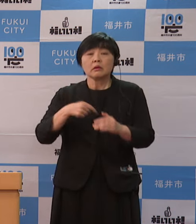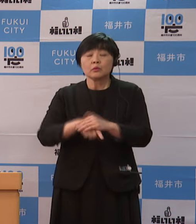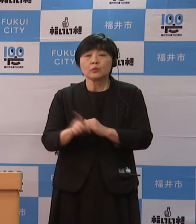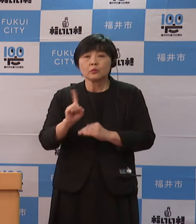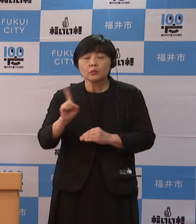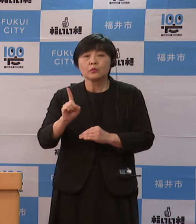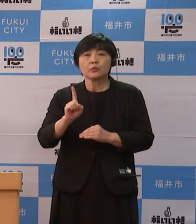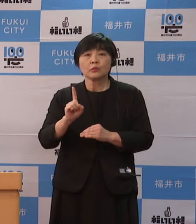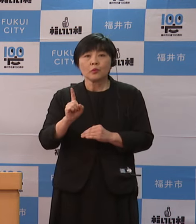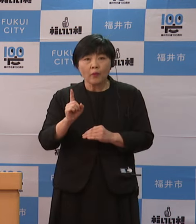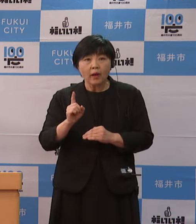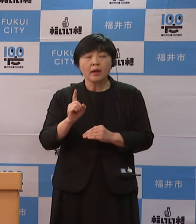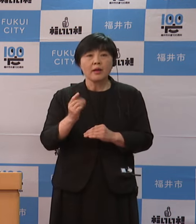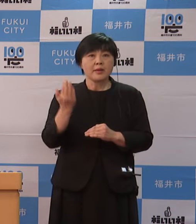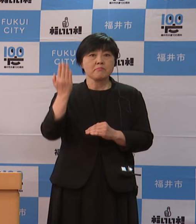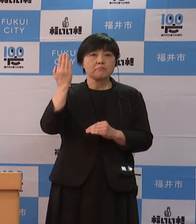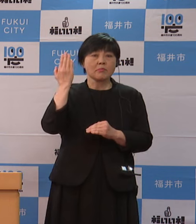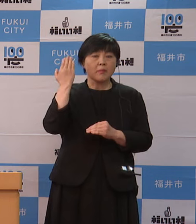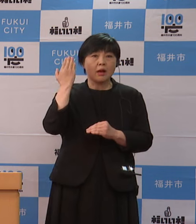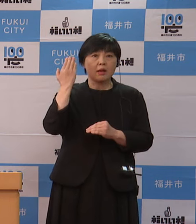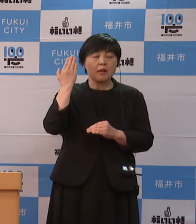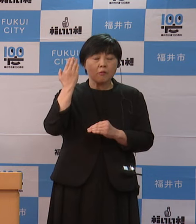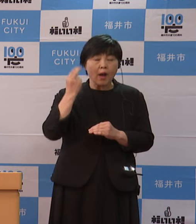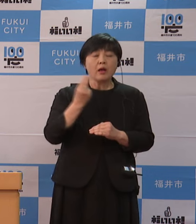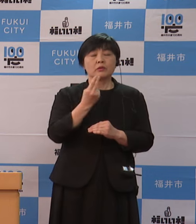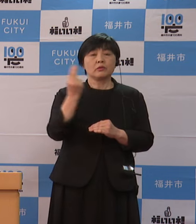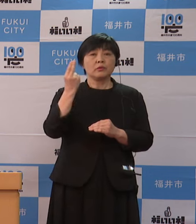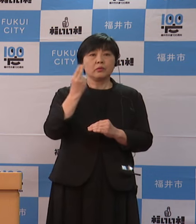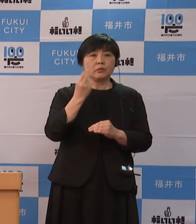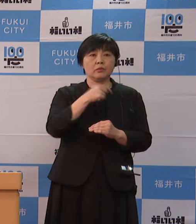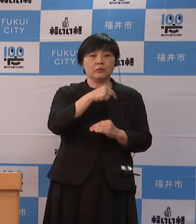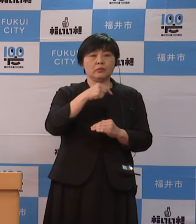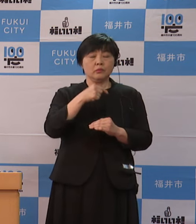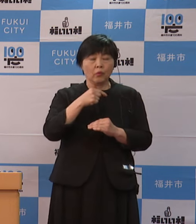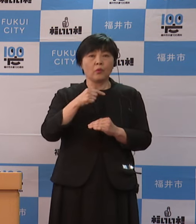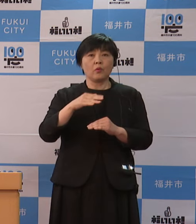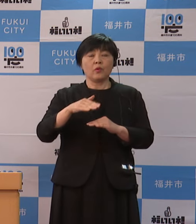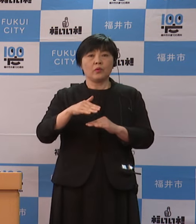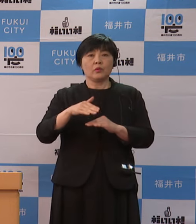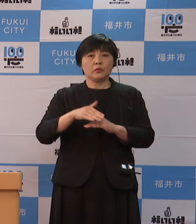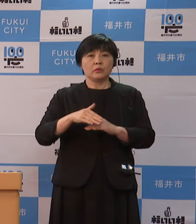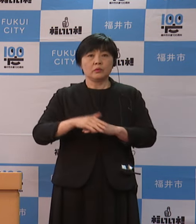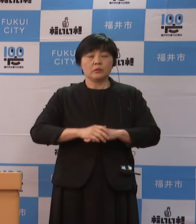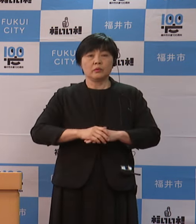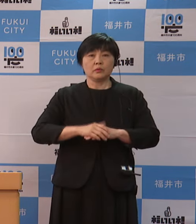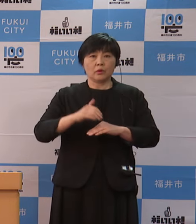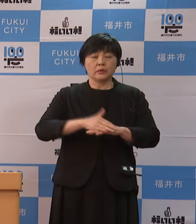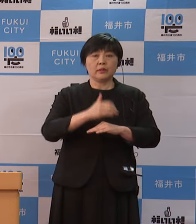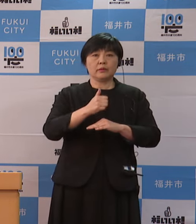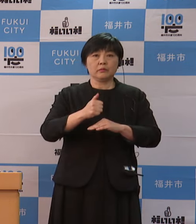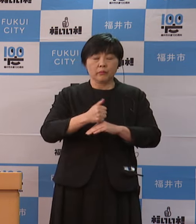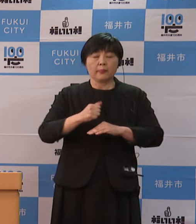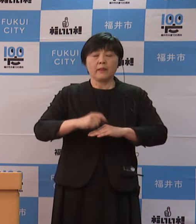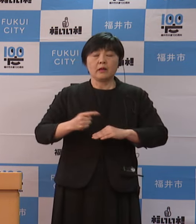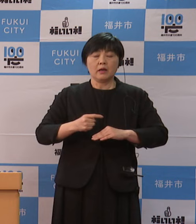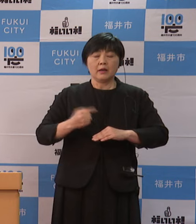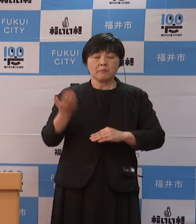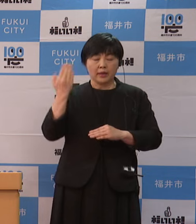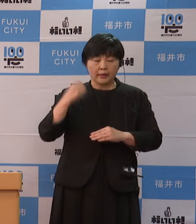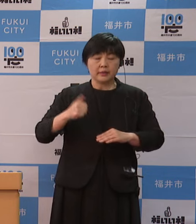福井市とスロベニア共和国とですねお付き合いをしてたんですけども、自治体同士のお付き合いというのが